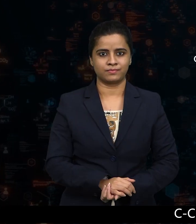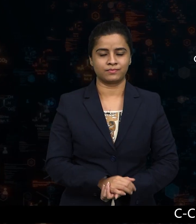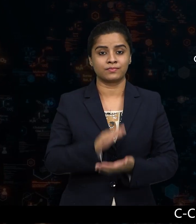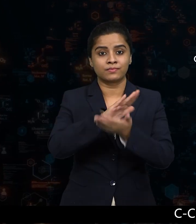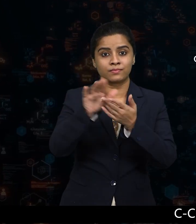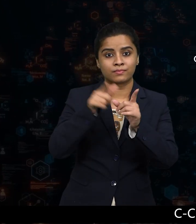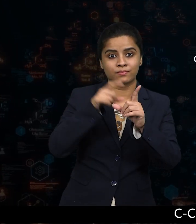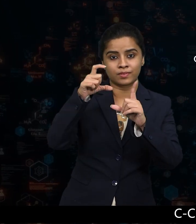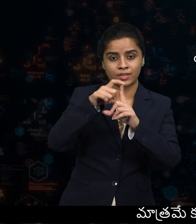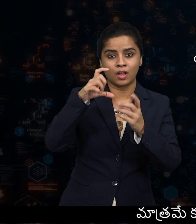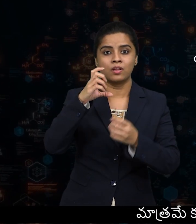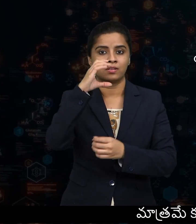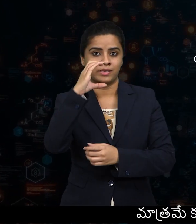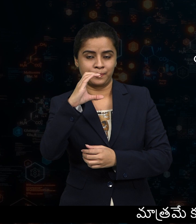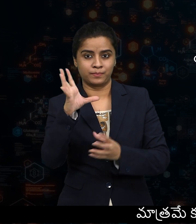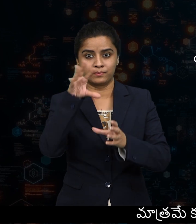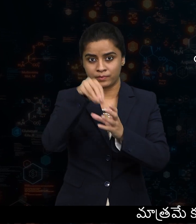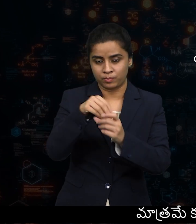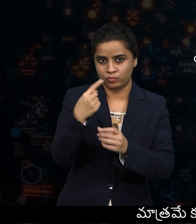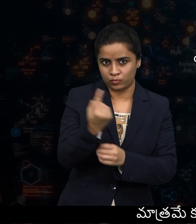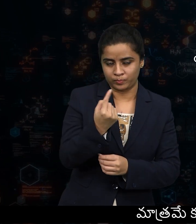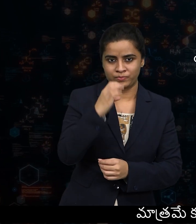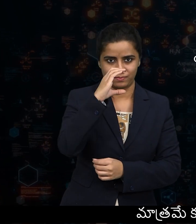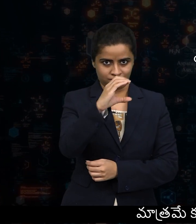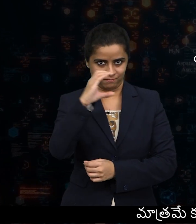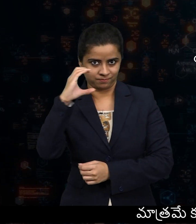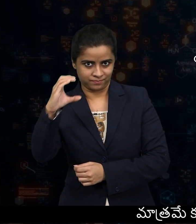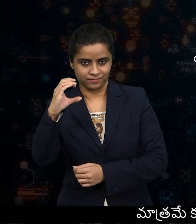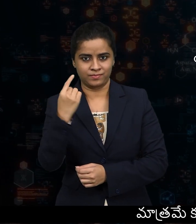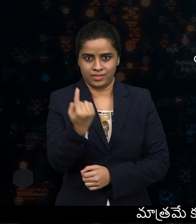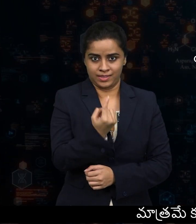సిసి సింగిల్ బాండ్లను మాత్రమే కలిగి ఉన్న హైడ్రోకార్బన్లు.